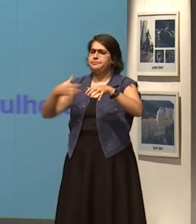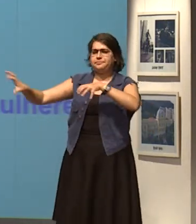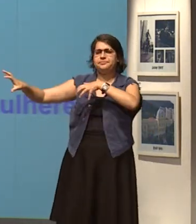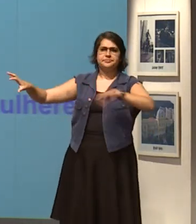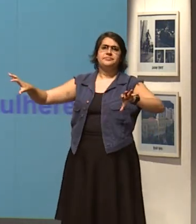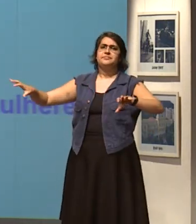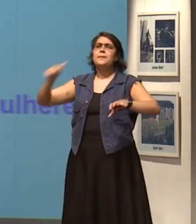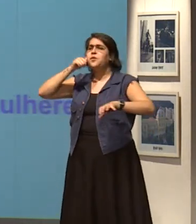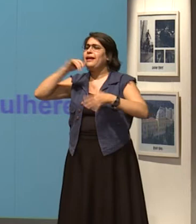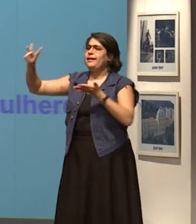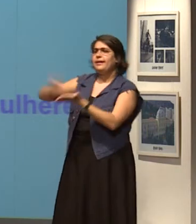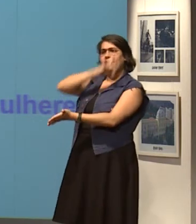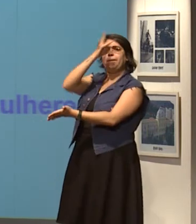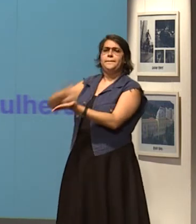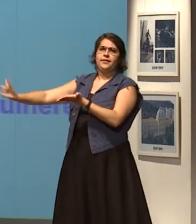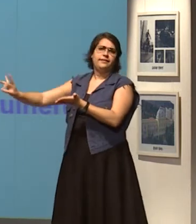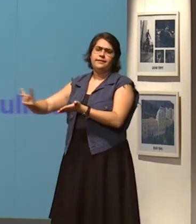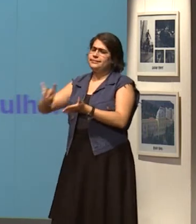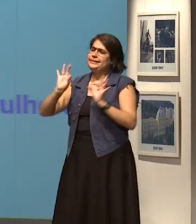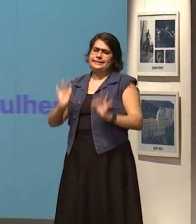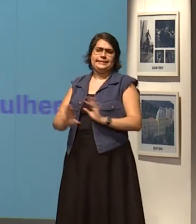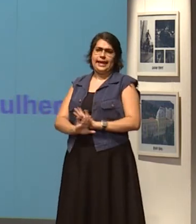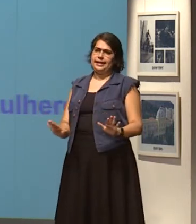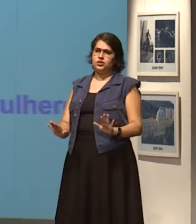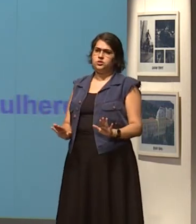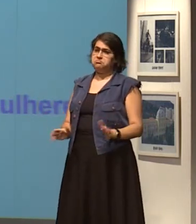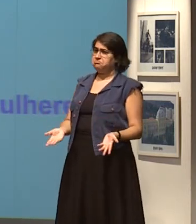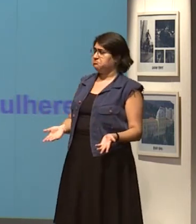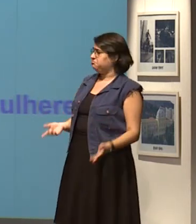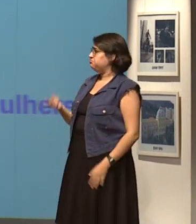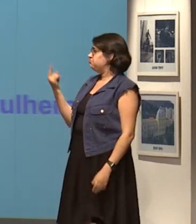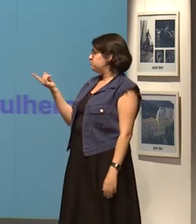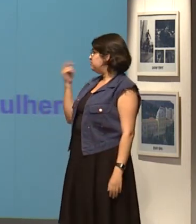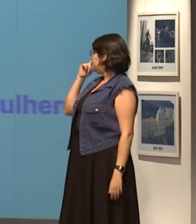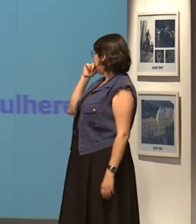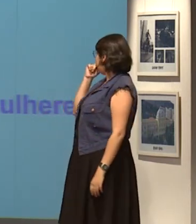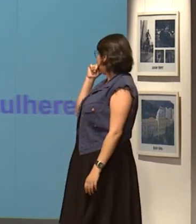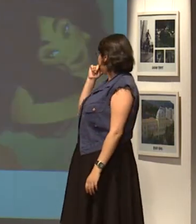No feminismo, o feminismo separa as mulheres. Tenho certeza, isso é certo. Vamos